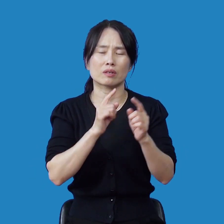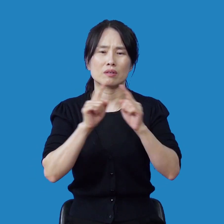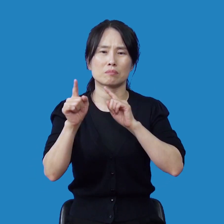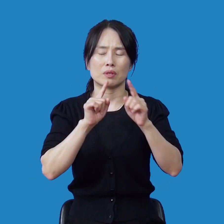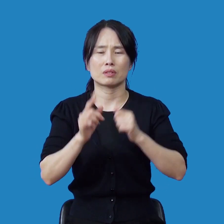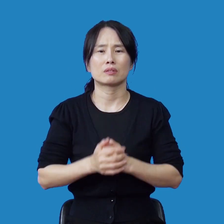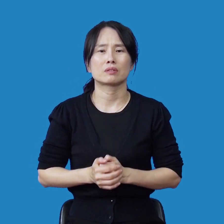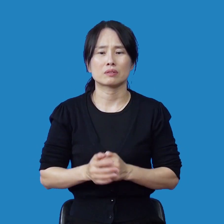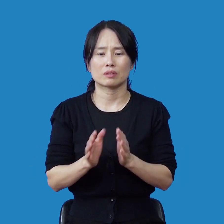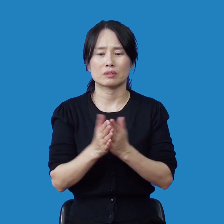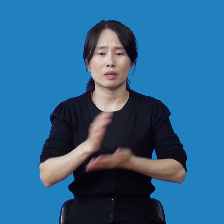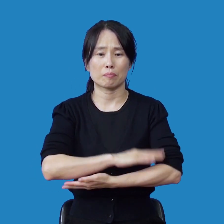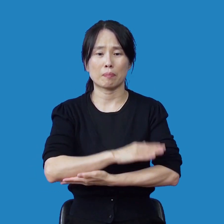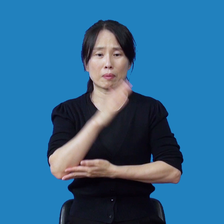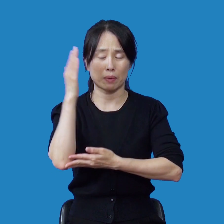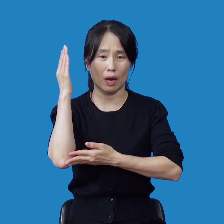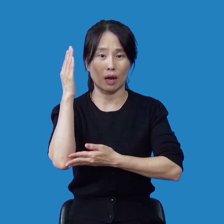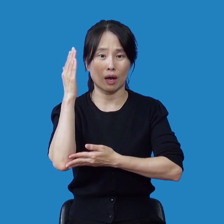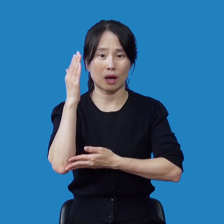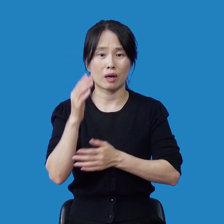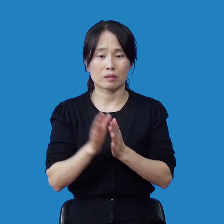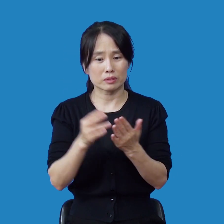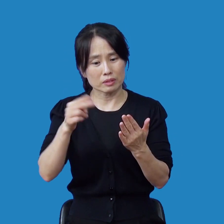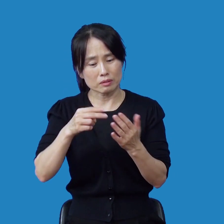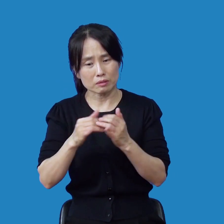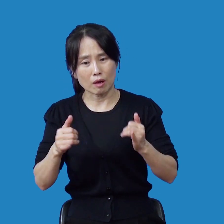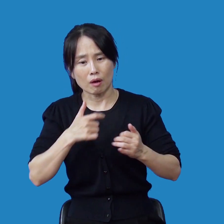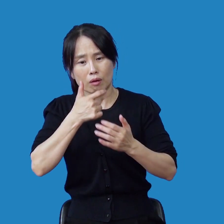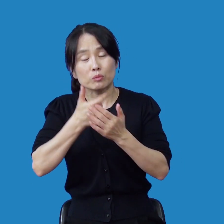사람들에게 잔잔한 감동을 안겨주고 있습니다.